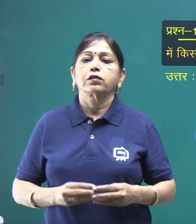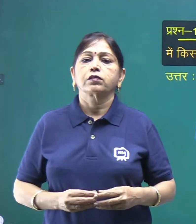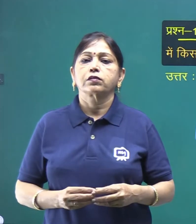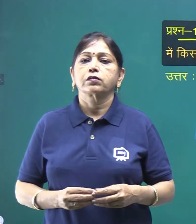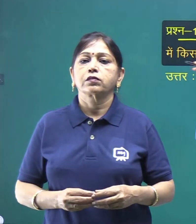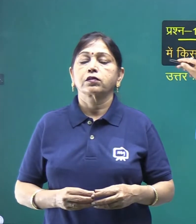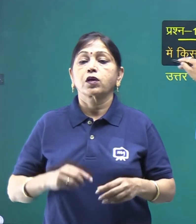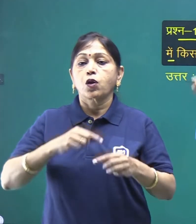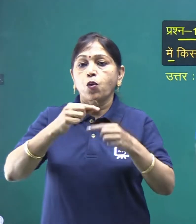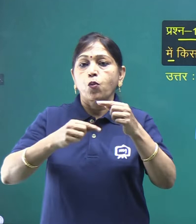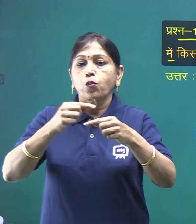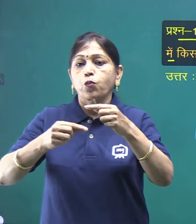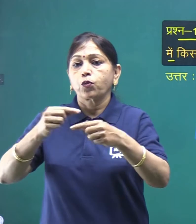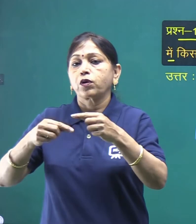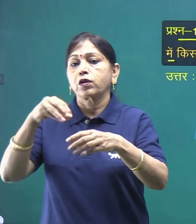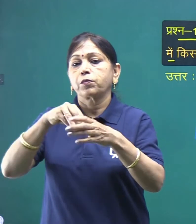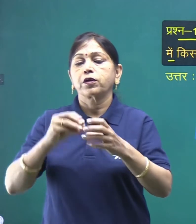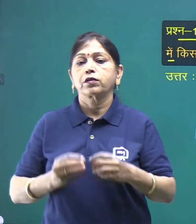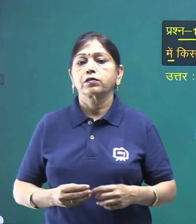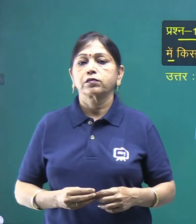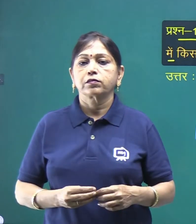की कुंडली में